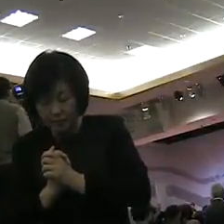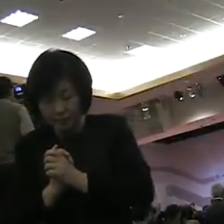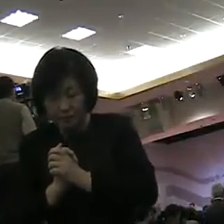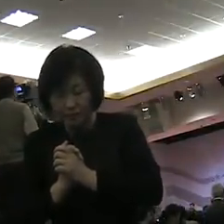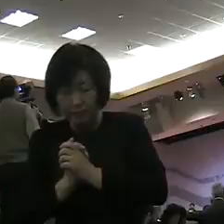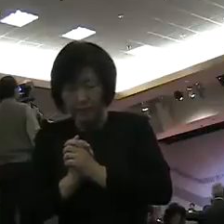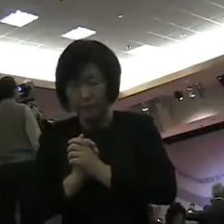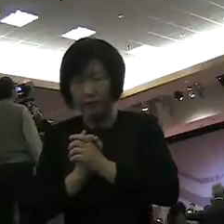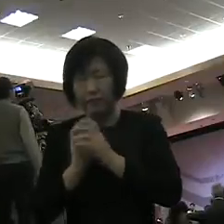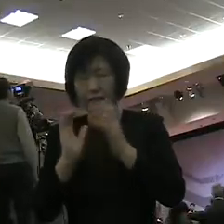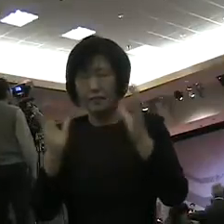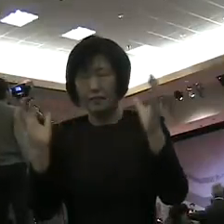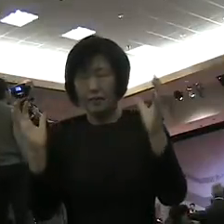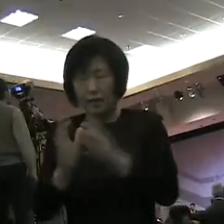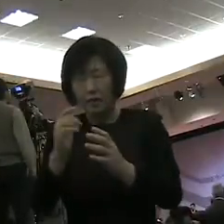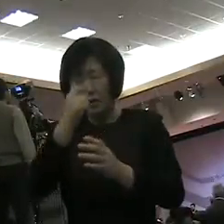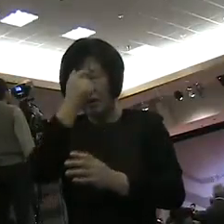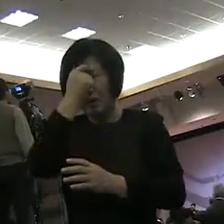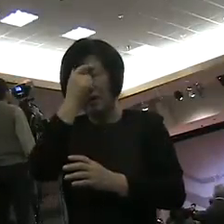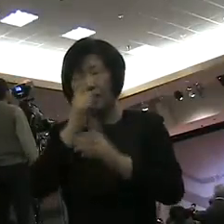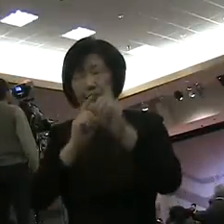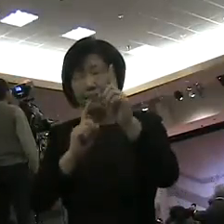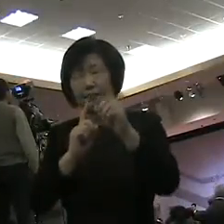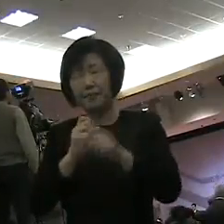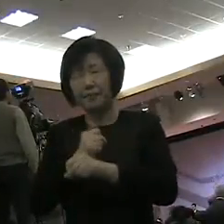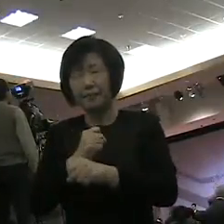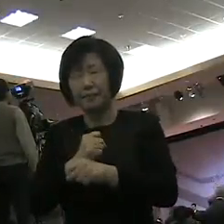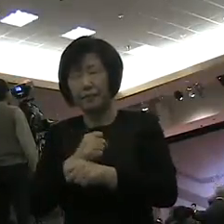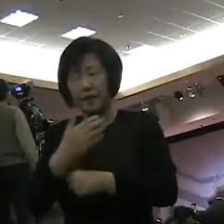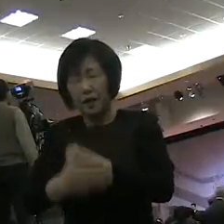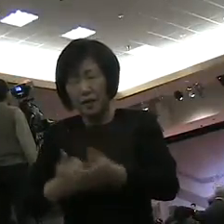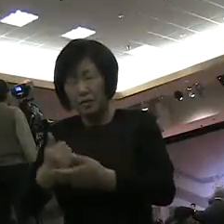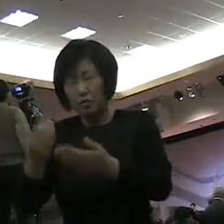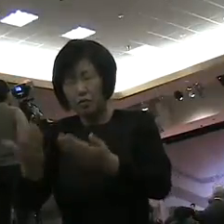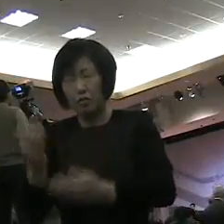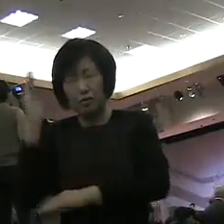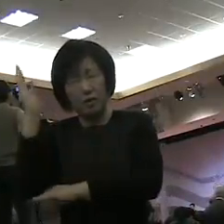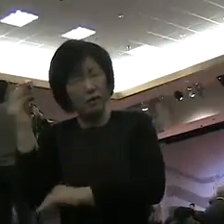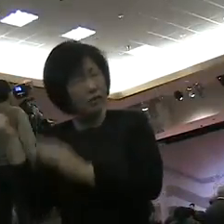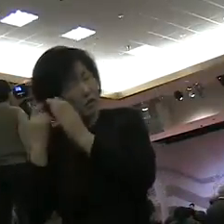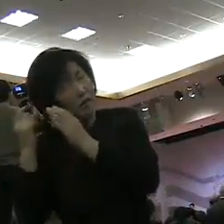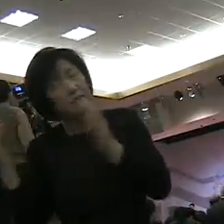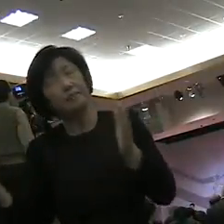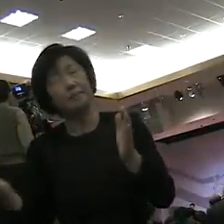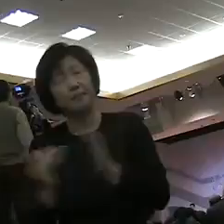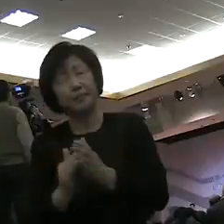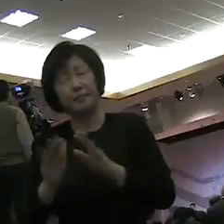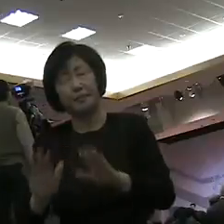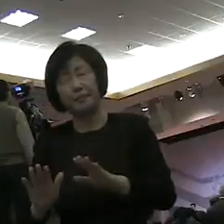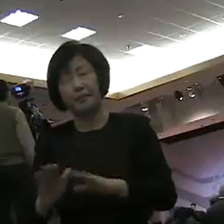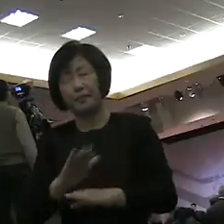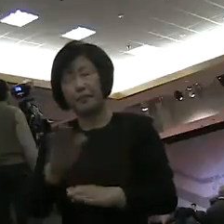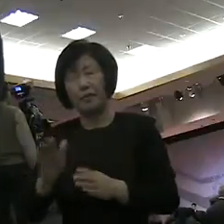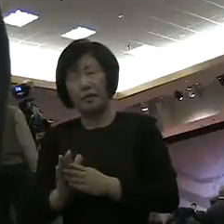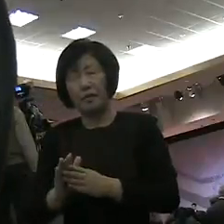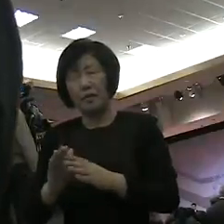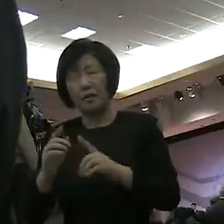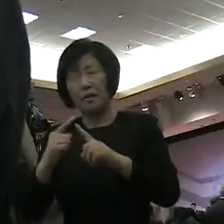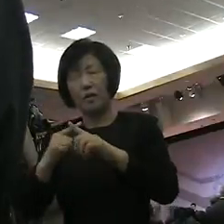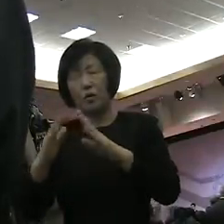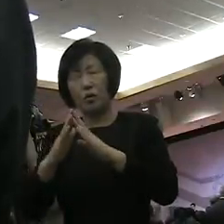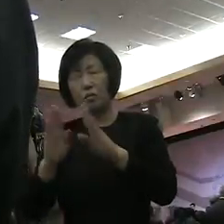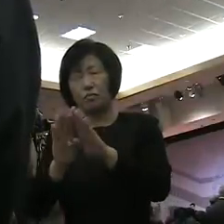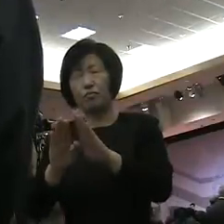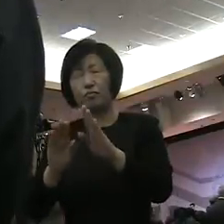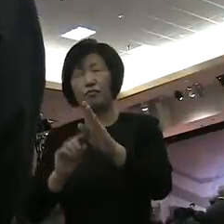우리 다 같이 합심으로 기도 한번 하겠습니다. 여러분, 오늘 하나님께서 주신 말씀을 들었습니다. 이제 여러분들께서 이 교회 문을